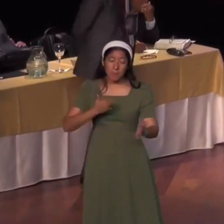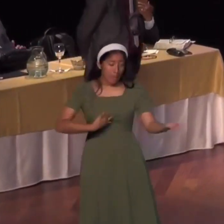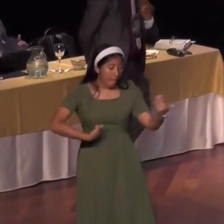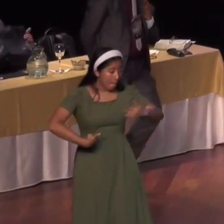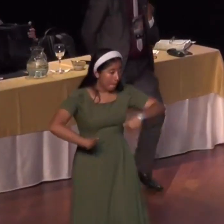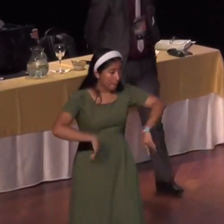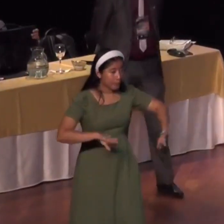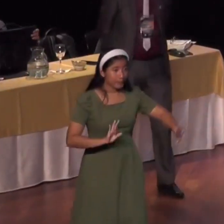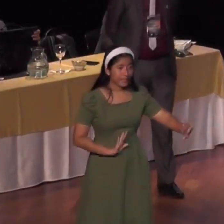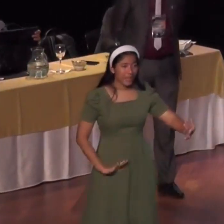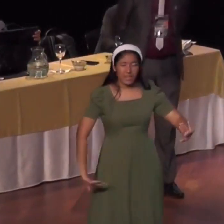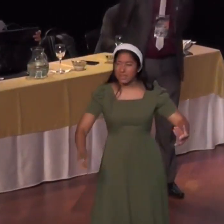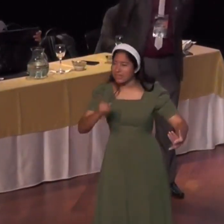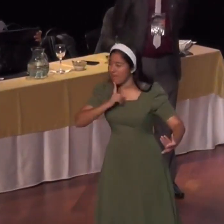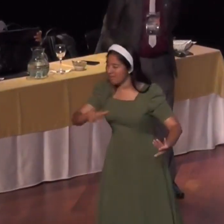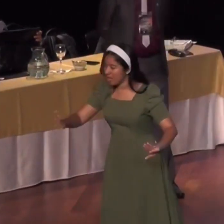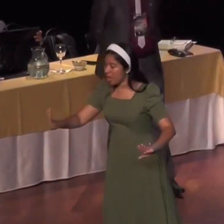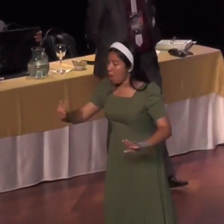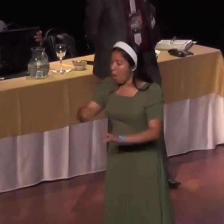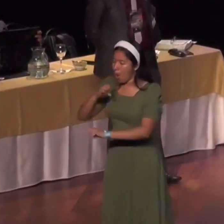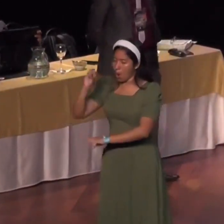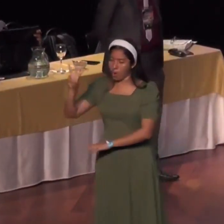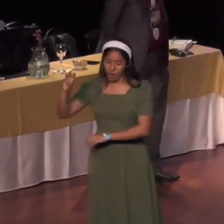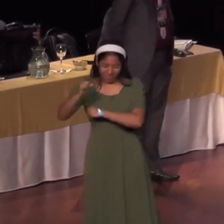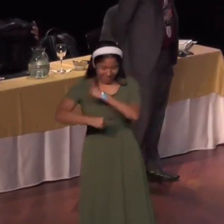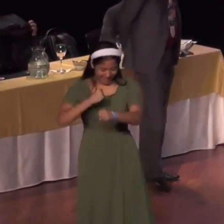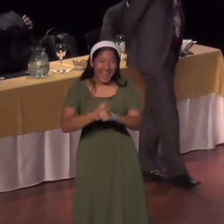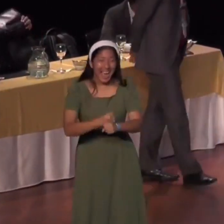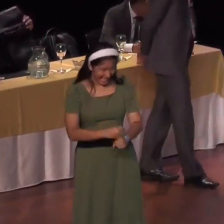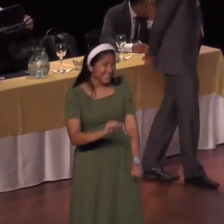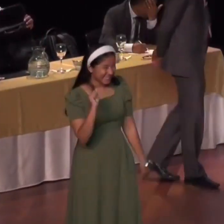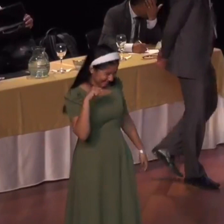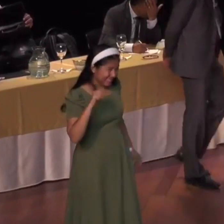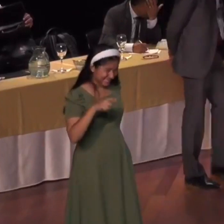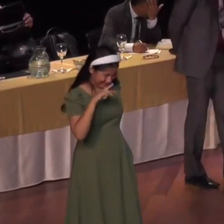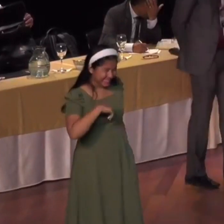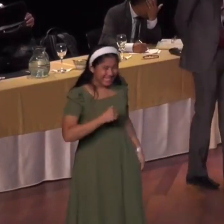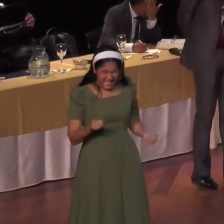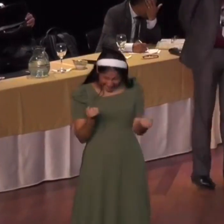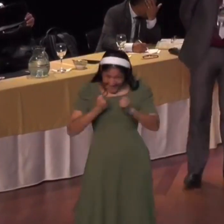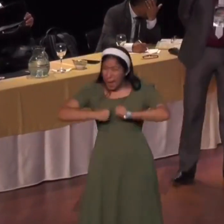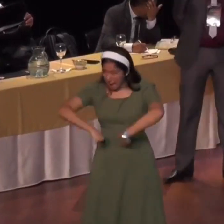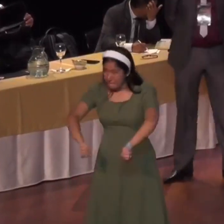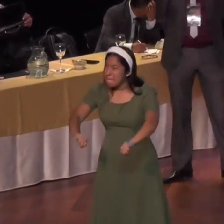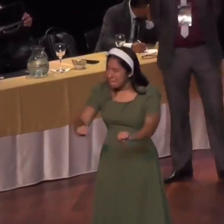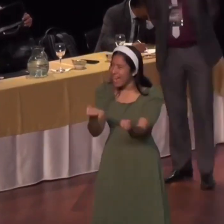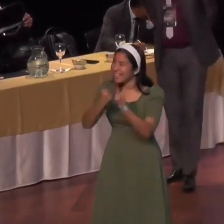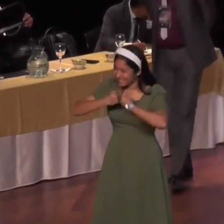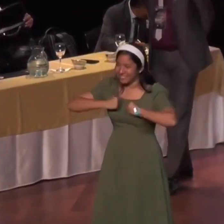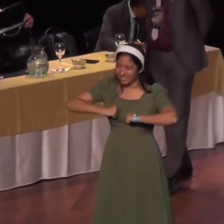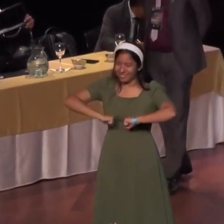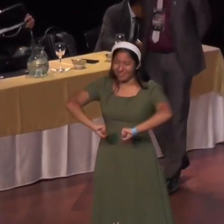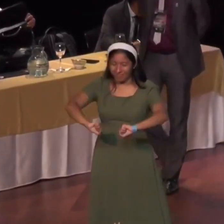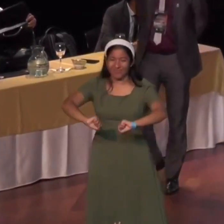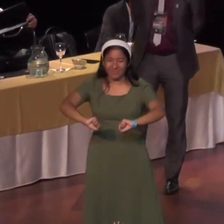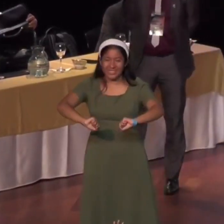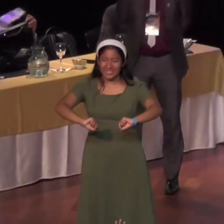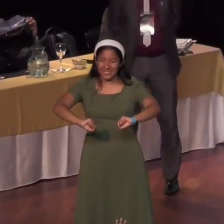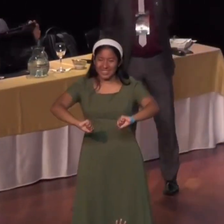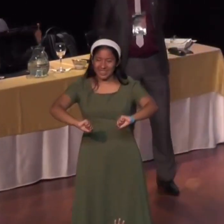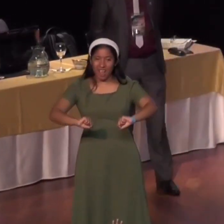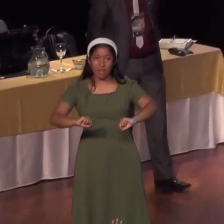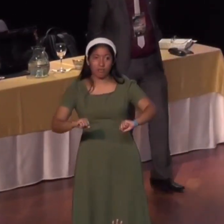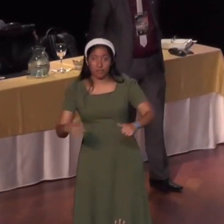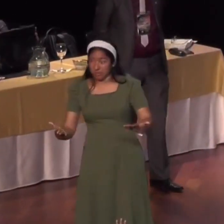cementerio. 8 años después Dios me dijo, viste, si se podía, si se podía, si se podía. Sin